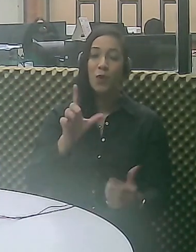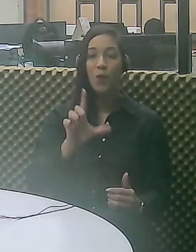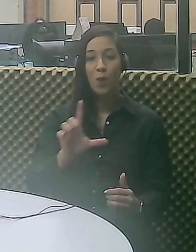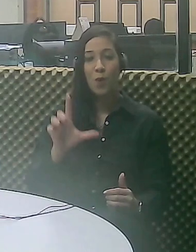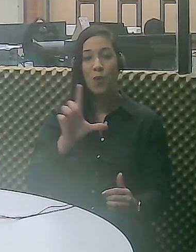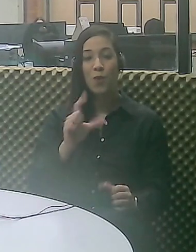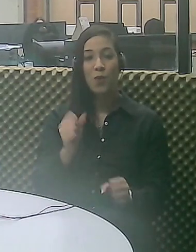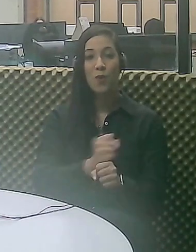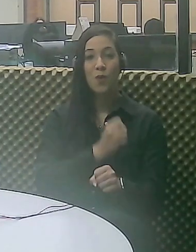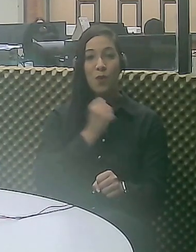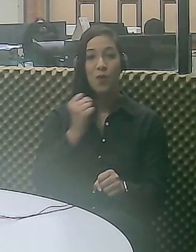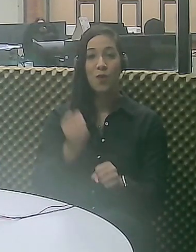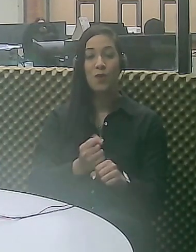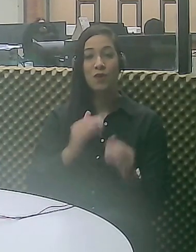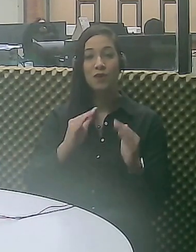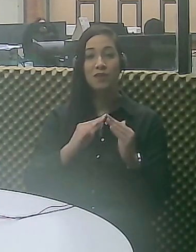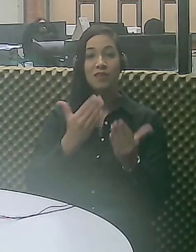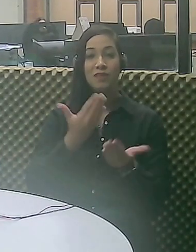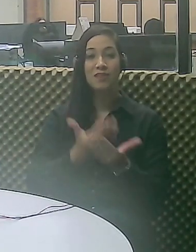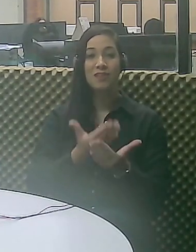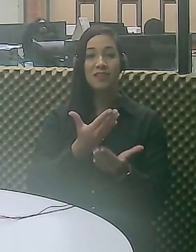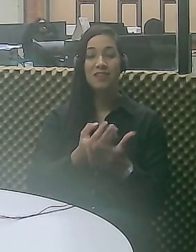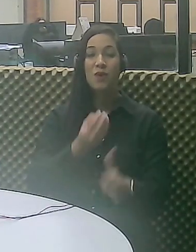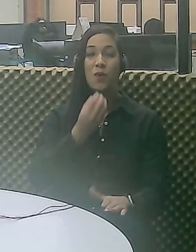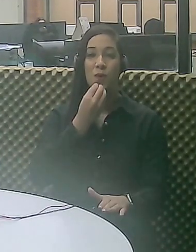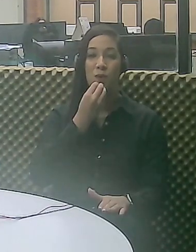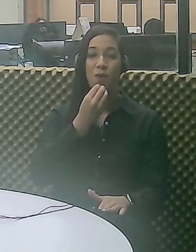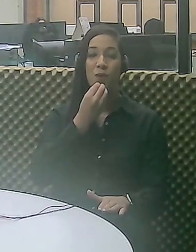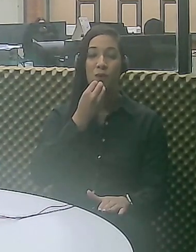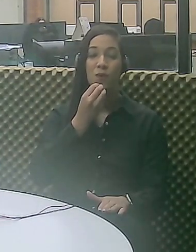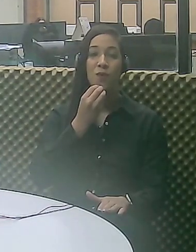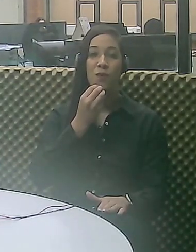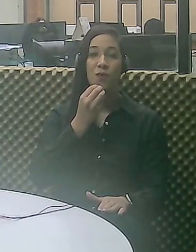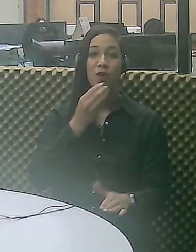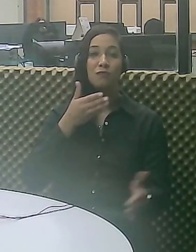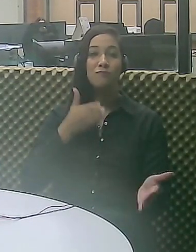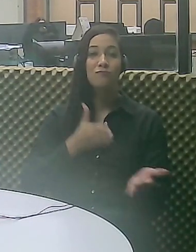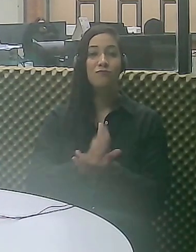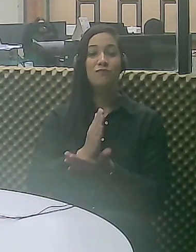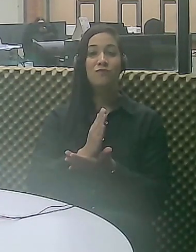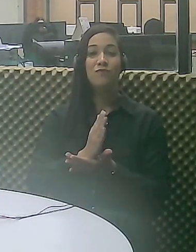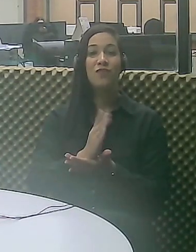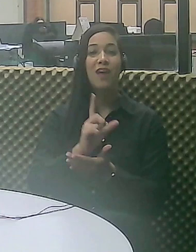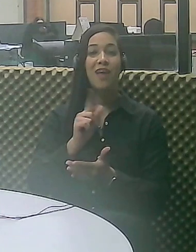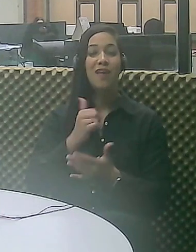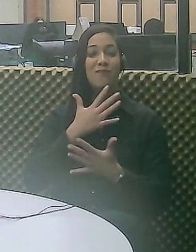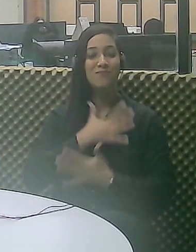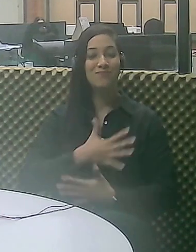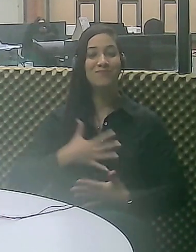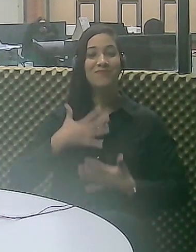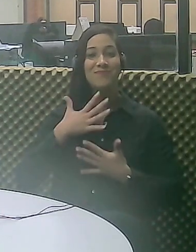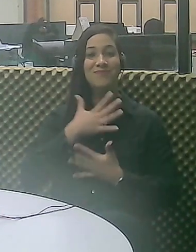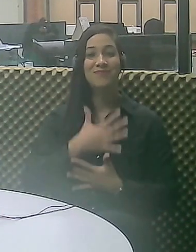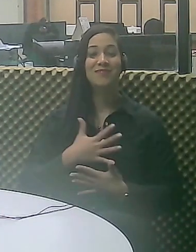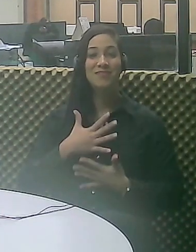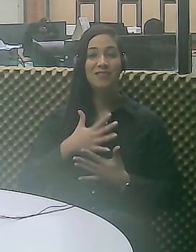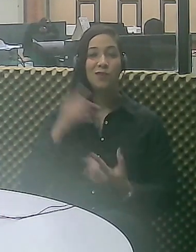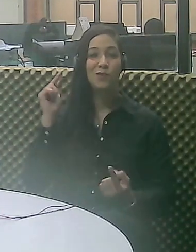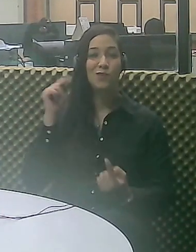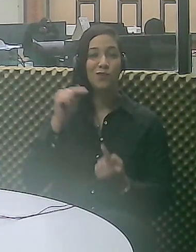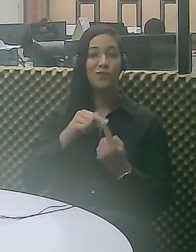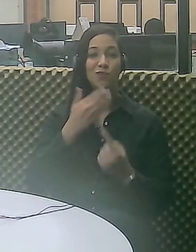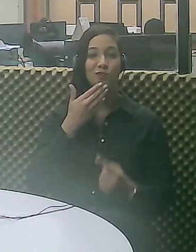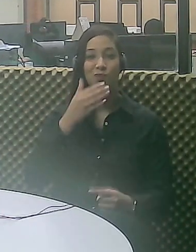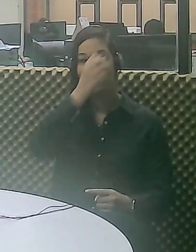certeza, construir escola, ter a oportunidade de lançar escolas é um prazer e uma determinação